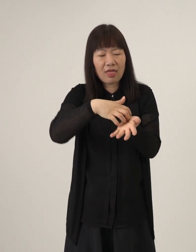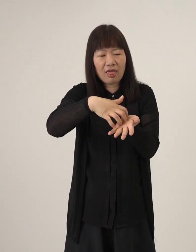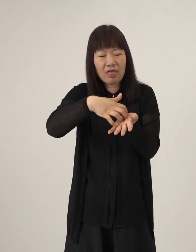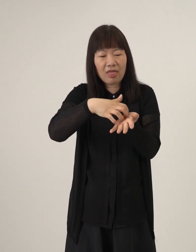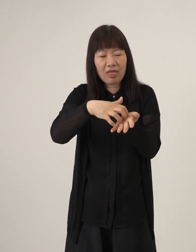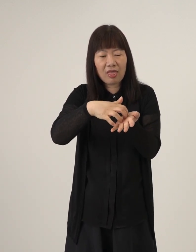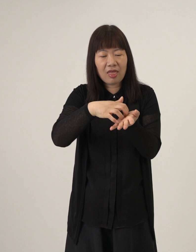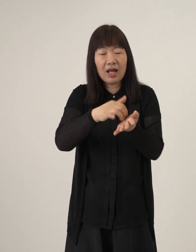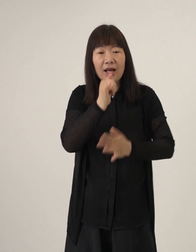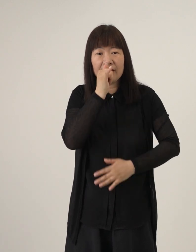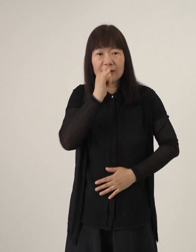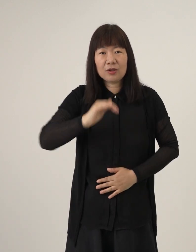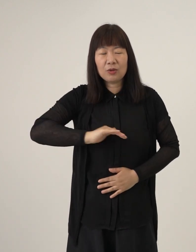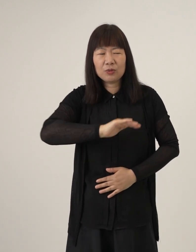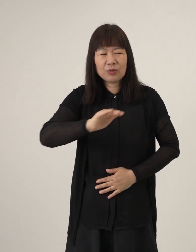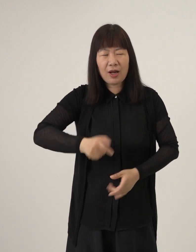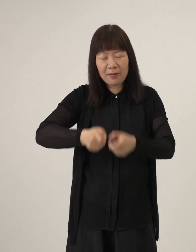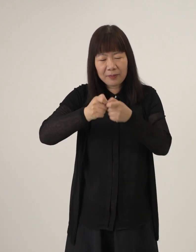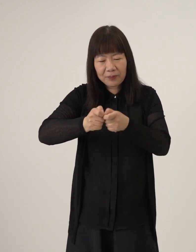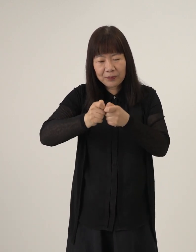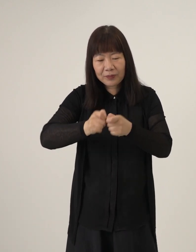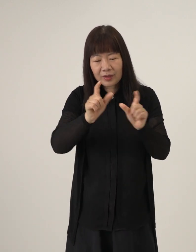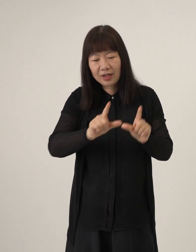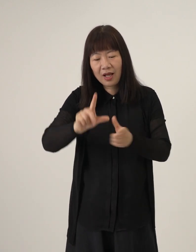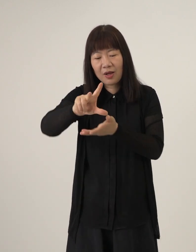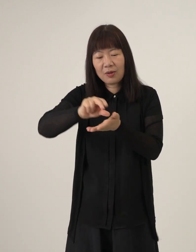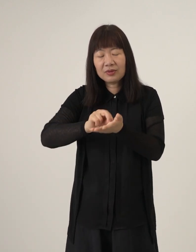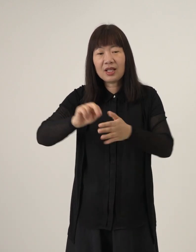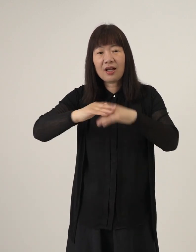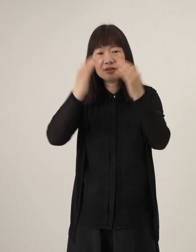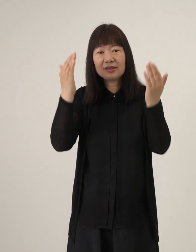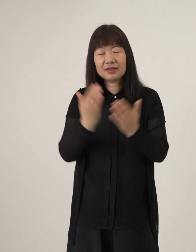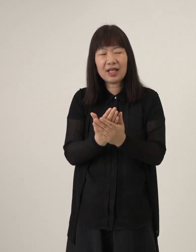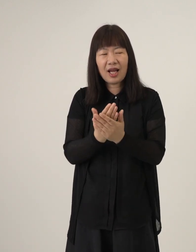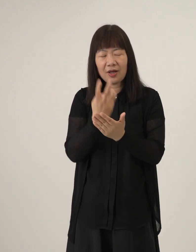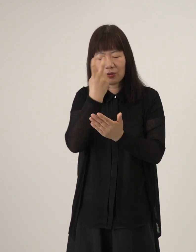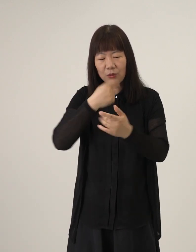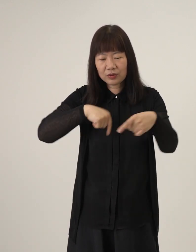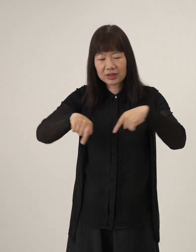되신 우리의 시시콜콜한 삶의 문제까지도